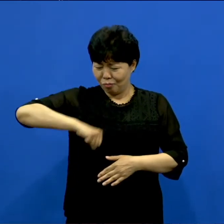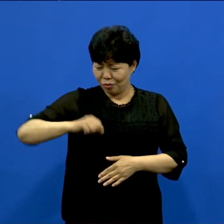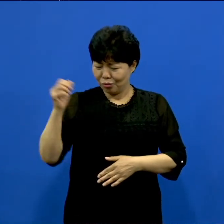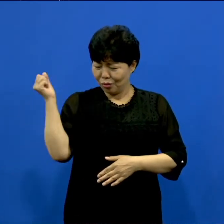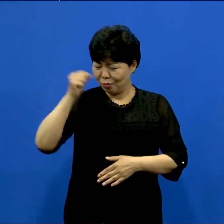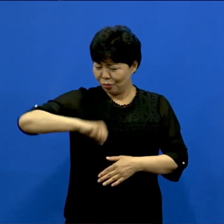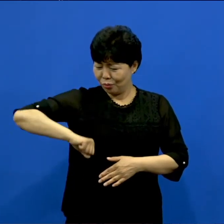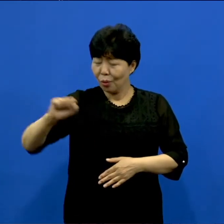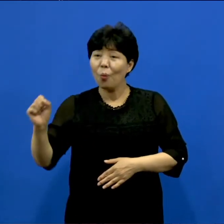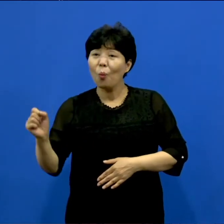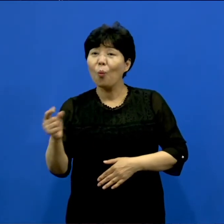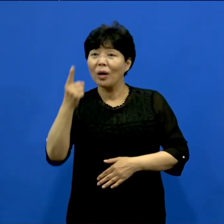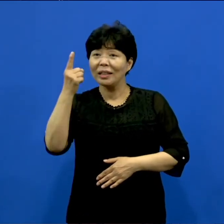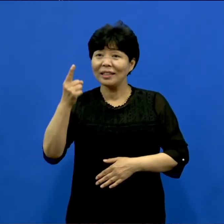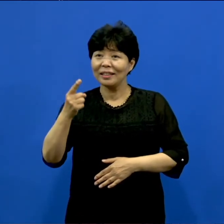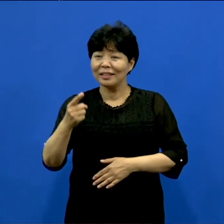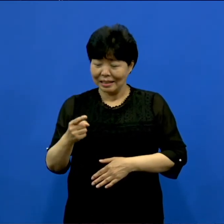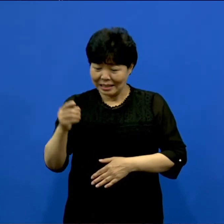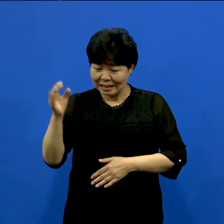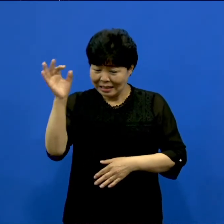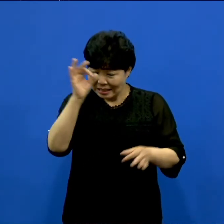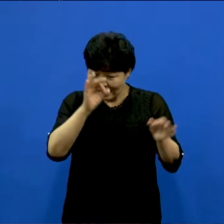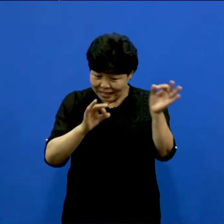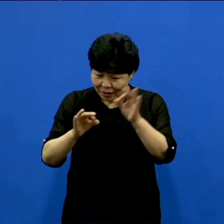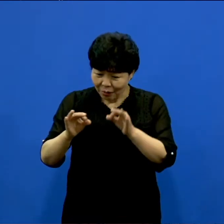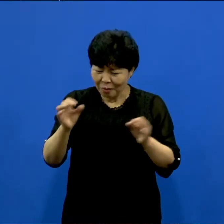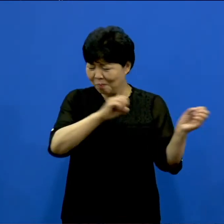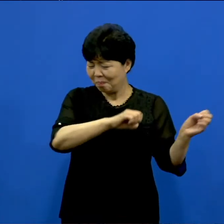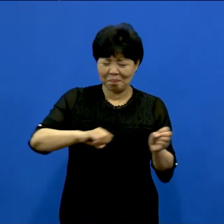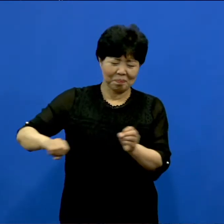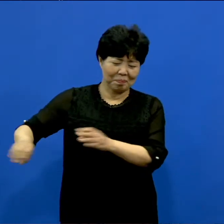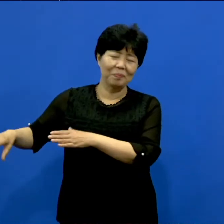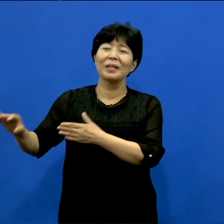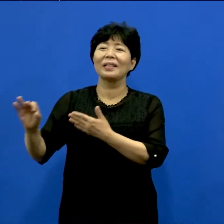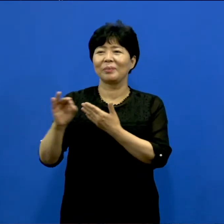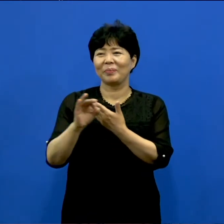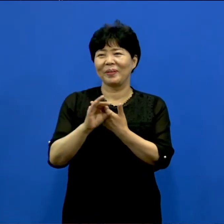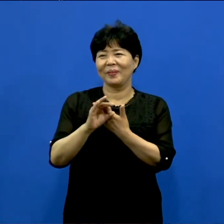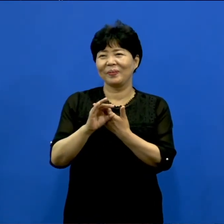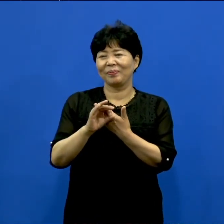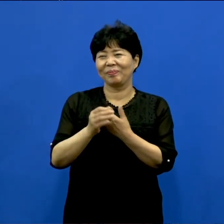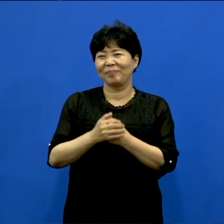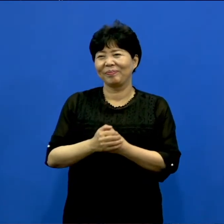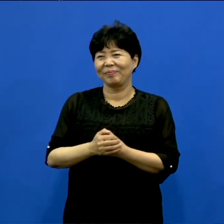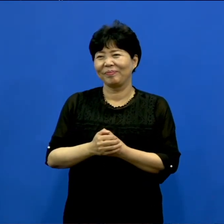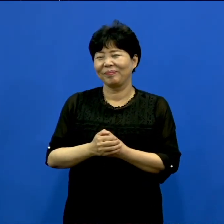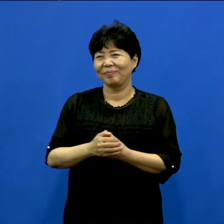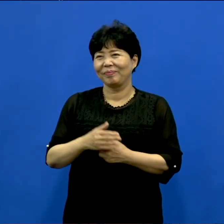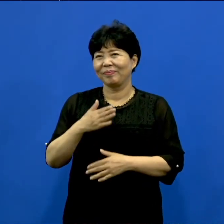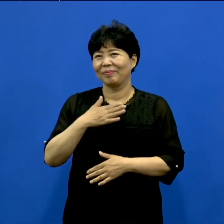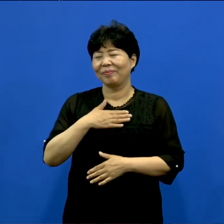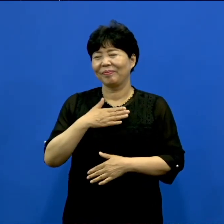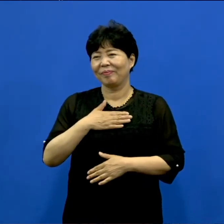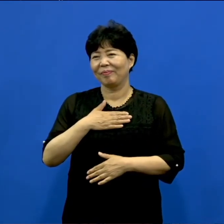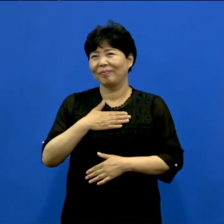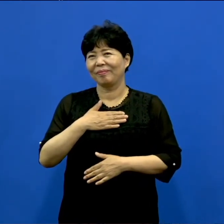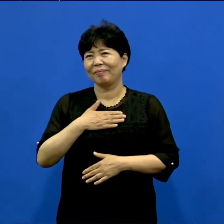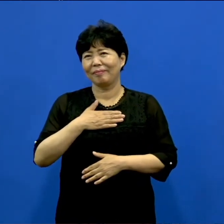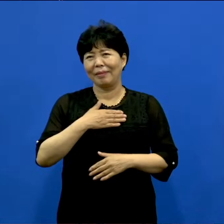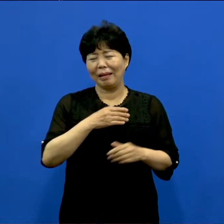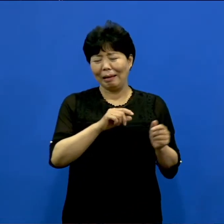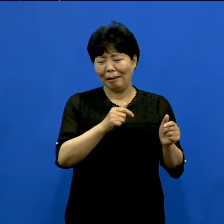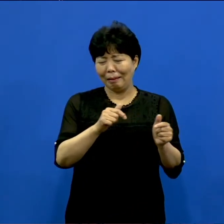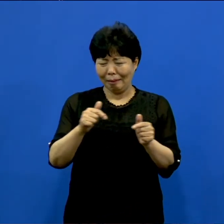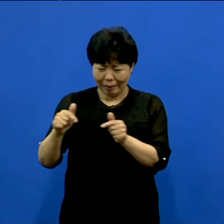그래서 내 삶에 묶여있는 것들이 불순종으로부터 온 것이라면, 그것이 나를 엉키고 설키게 만들어서 나를